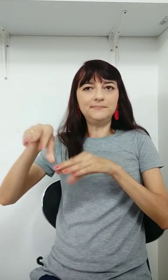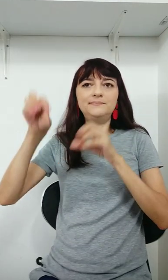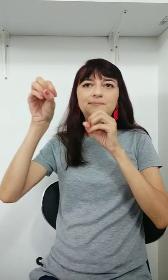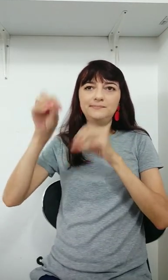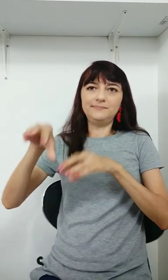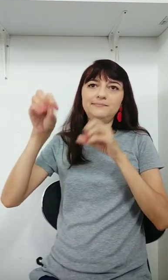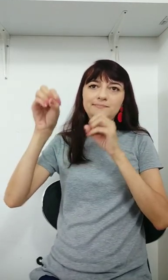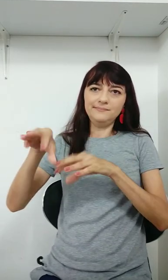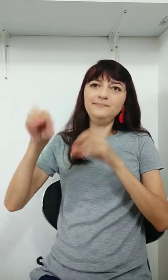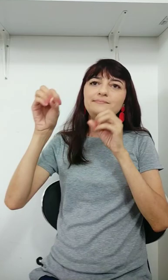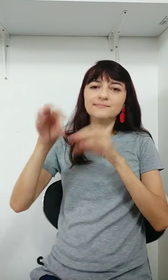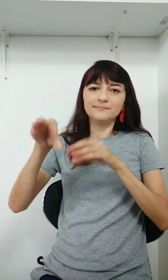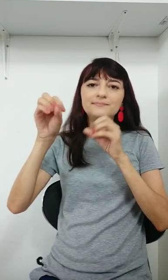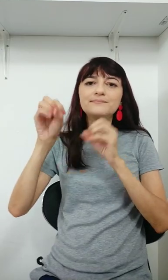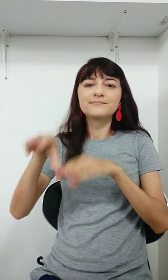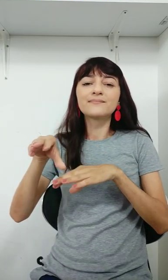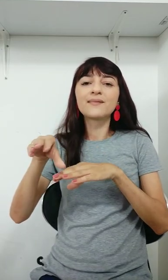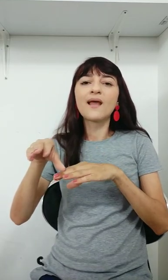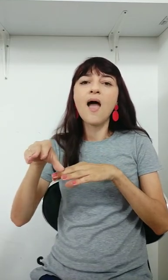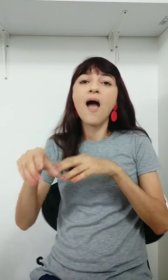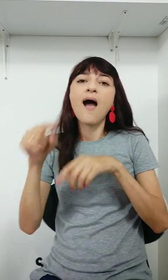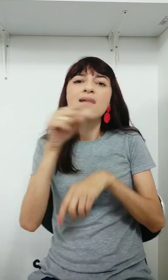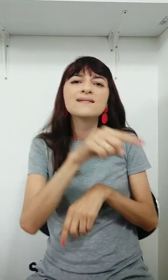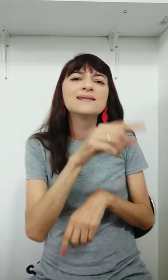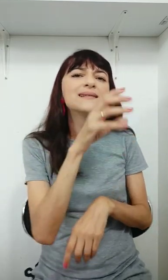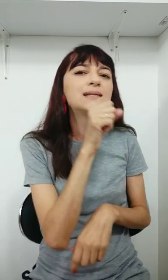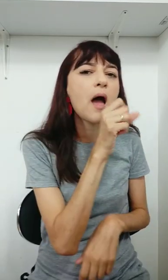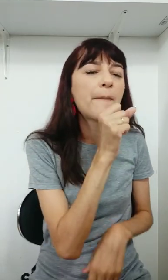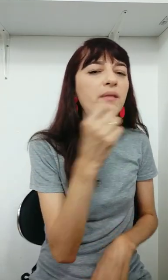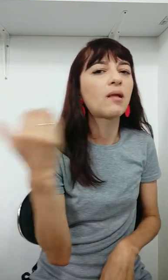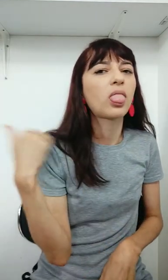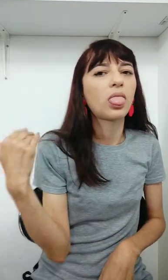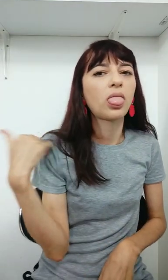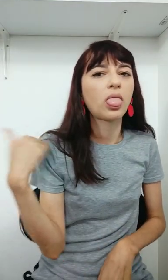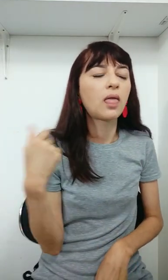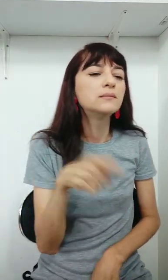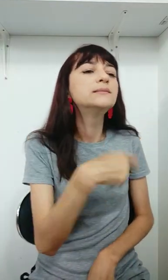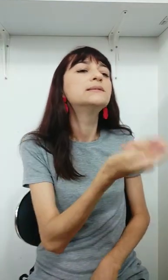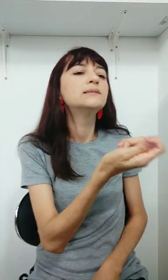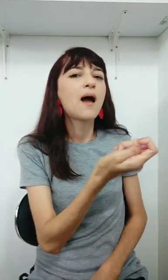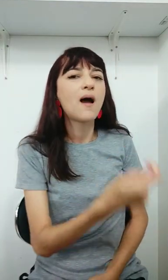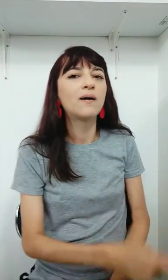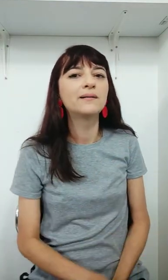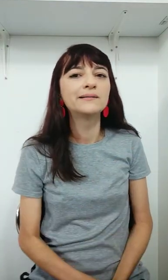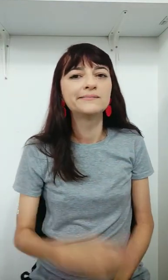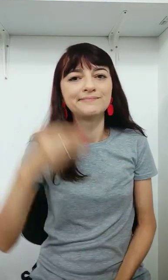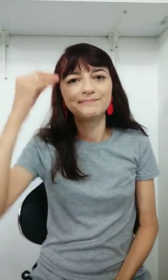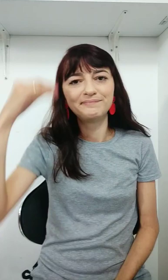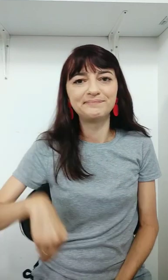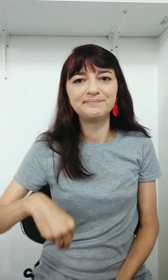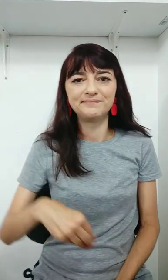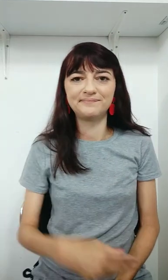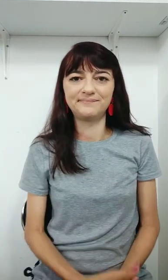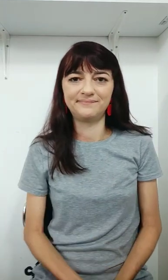ali talvez a semana inteira ali ensinando língua de sinais e chega ali no sábado, no final de semana, a pessoa chega aqui, qual que é o